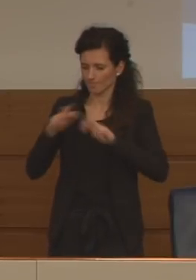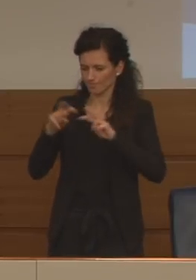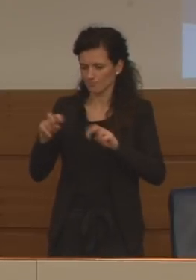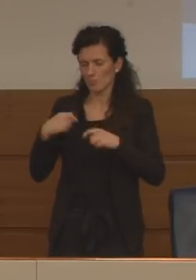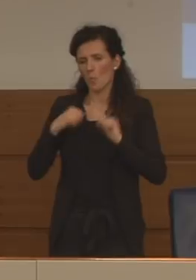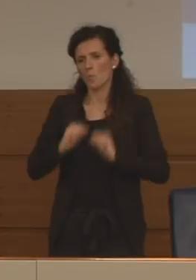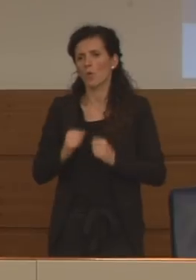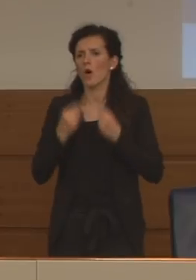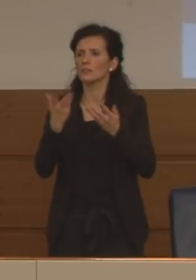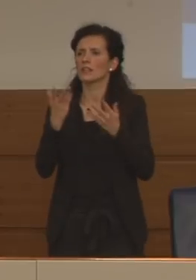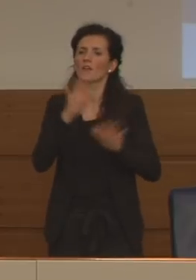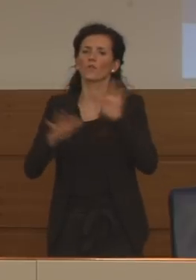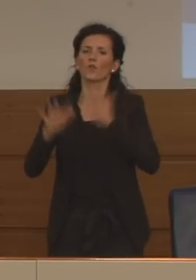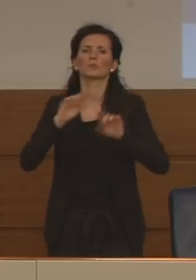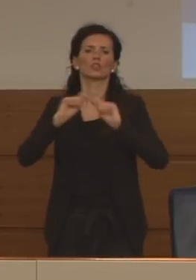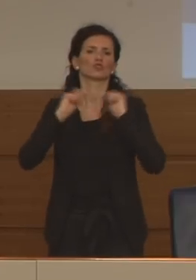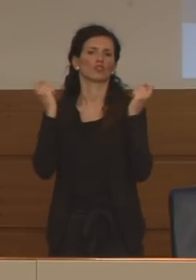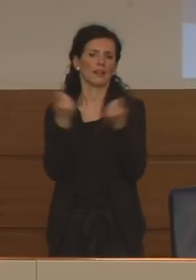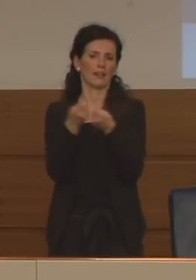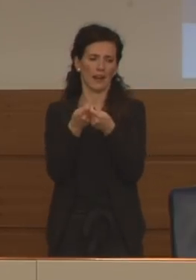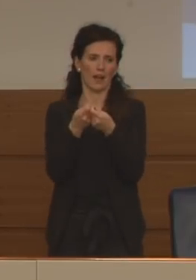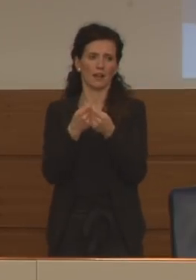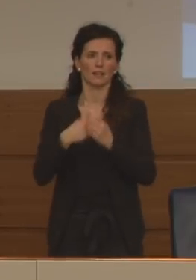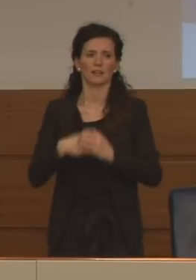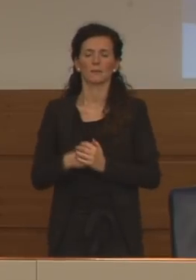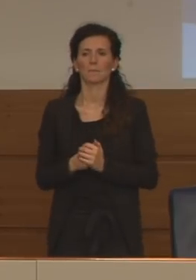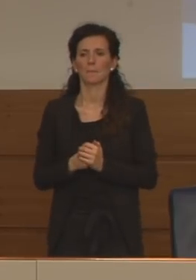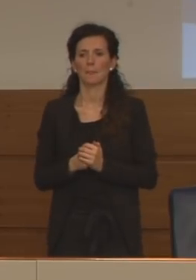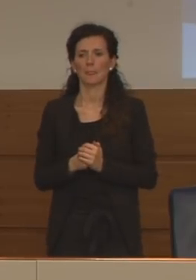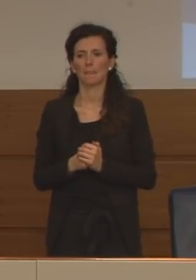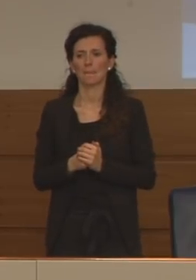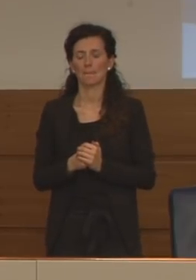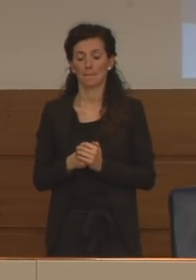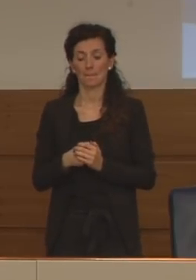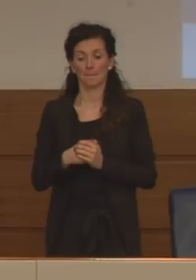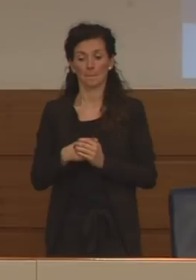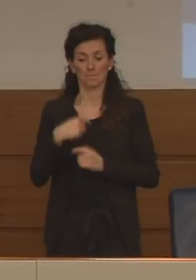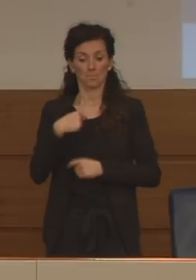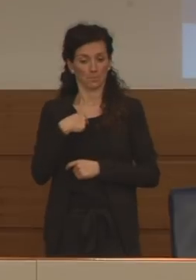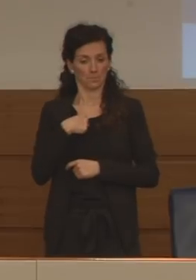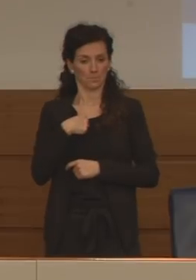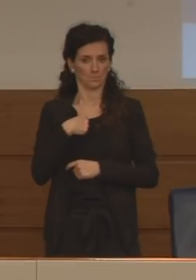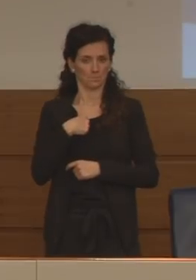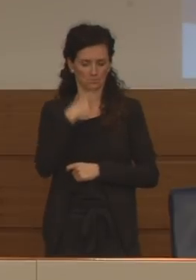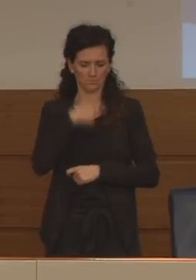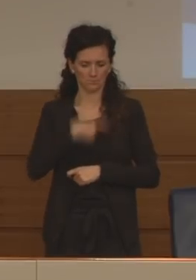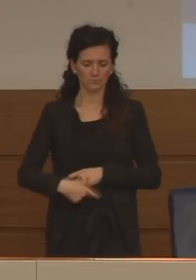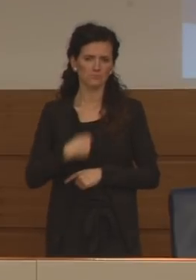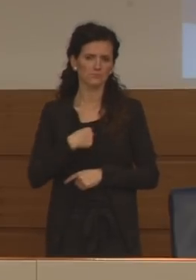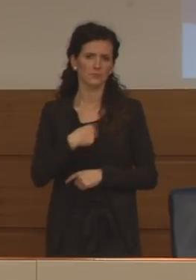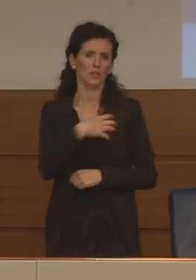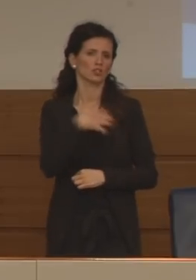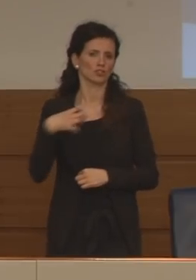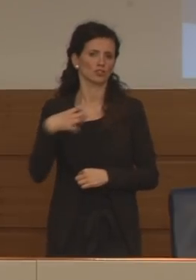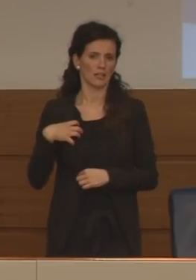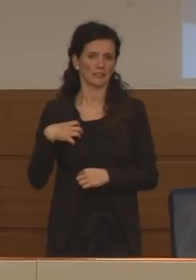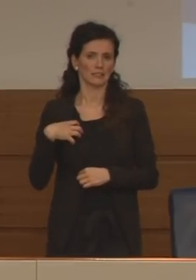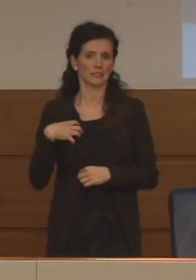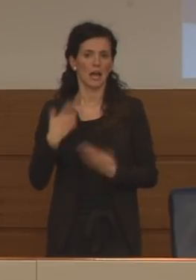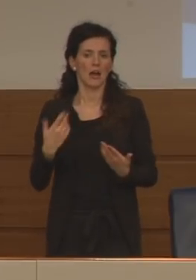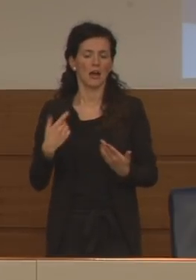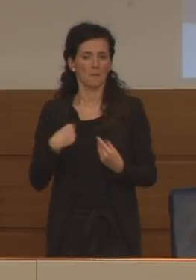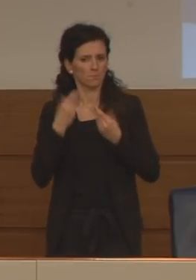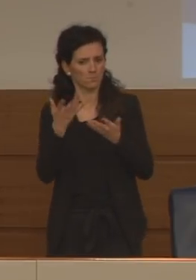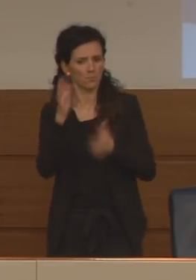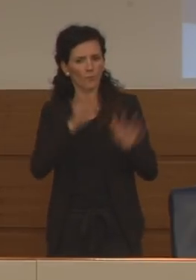generali ma parlando da persona di scienza cerco di parlare attraverso i dati